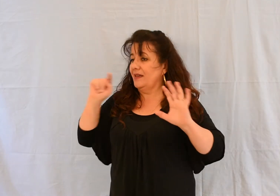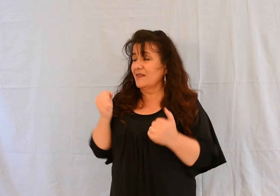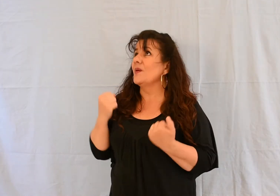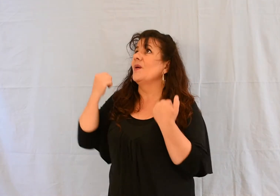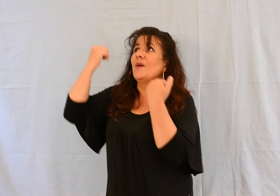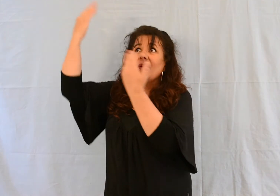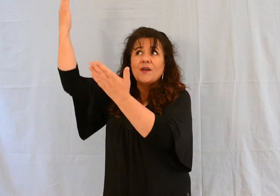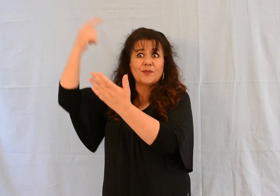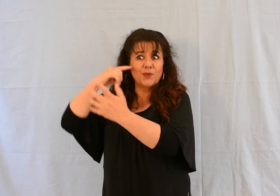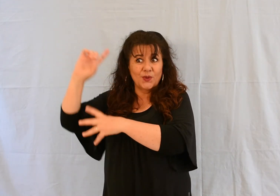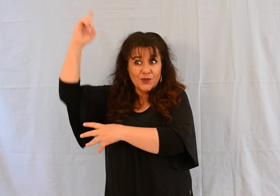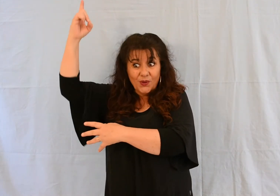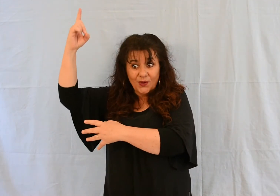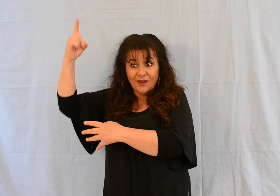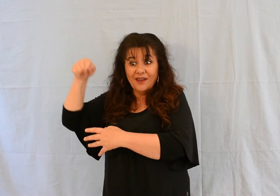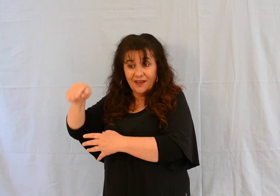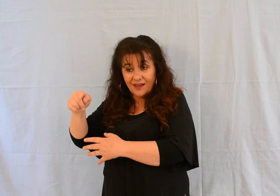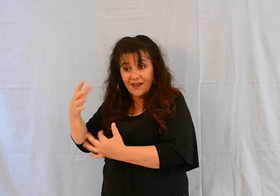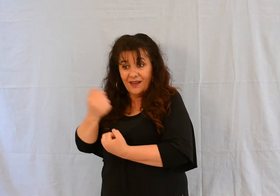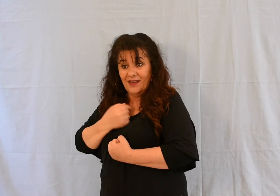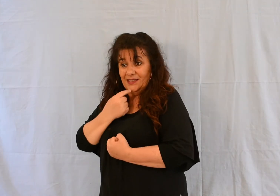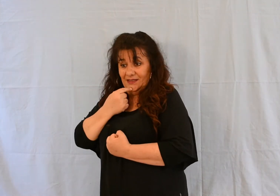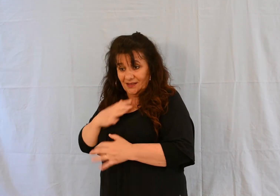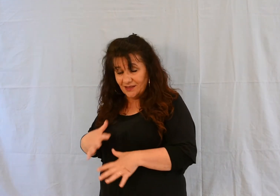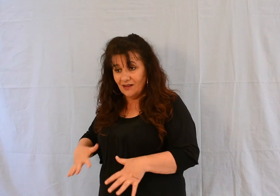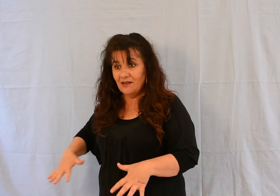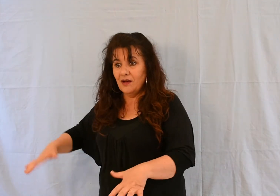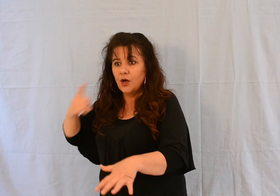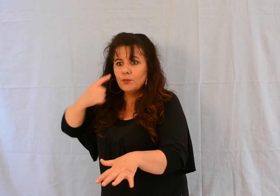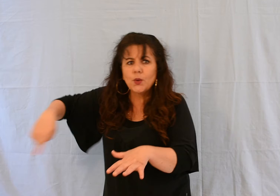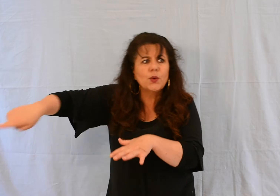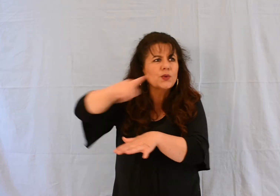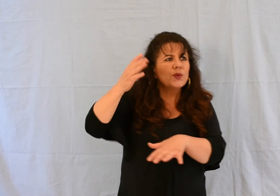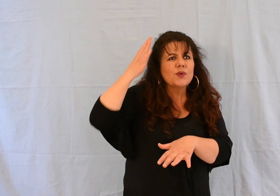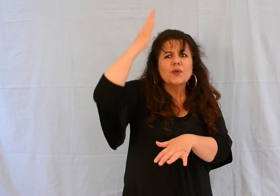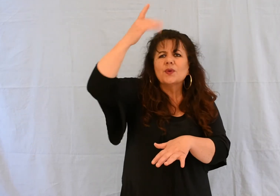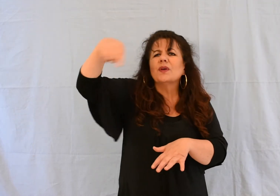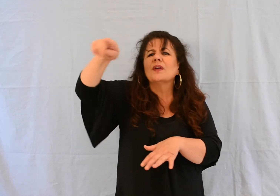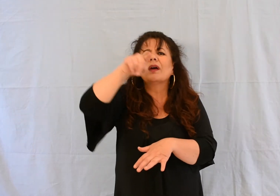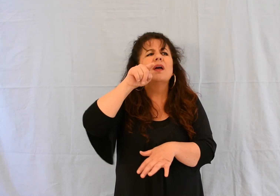Son sang purifiera donc notre conscience des actes qui mènent à la